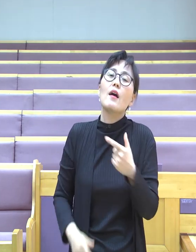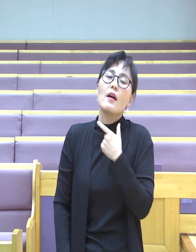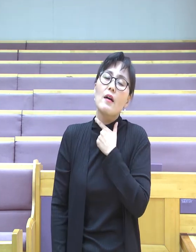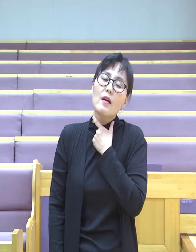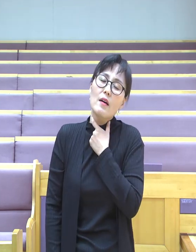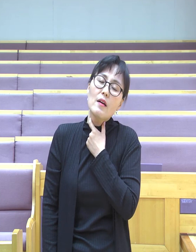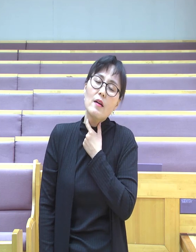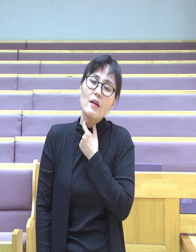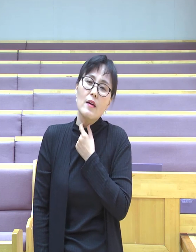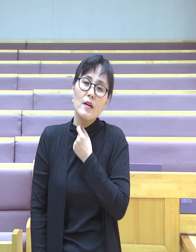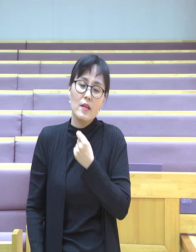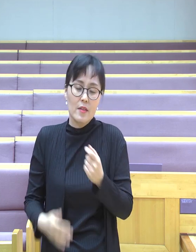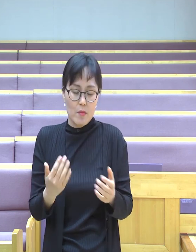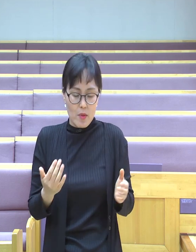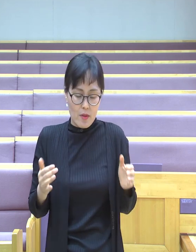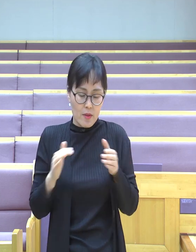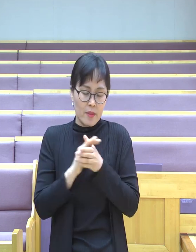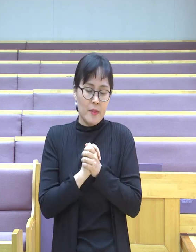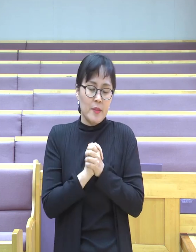살리라. 아멘.